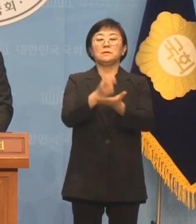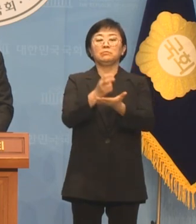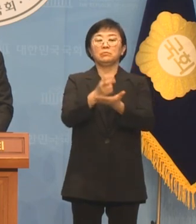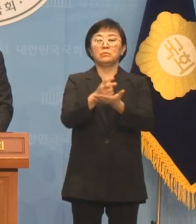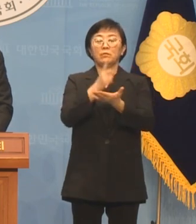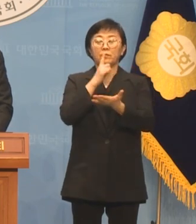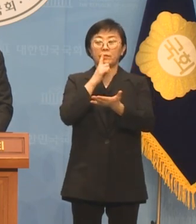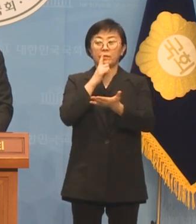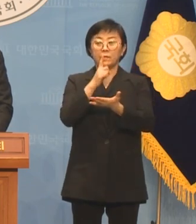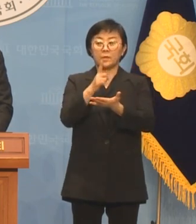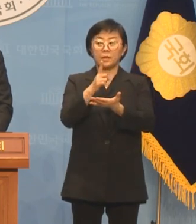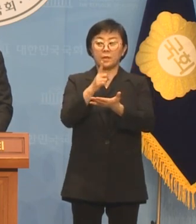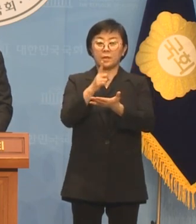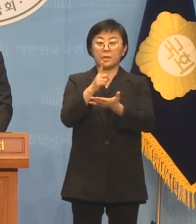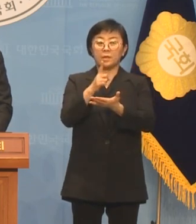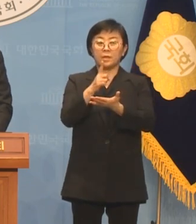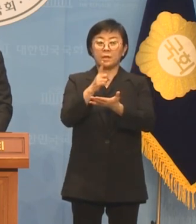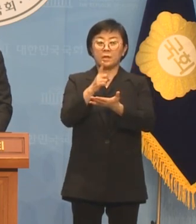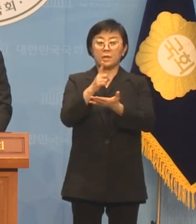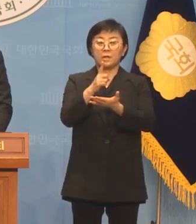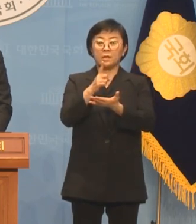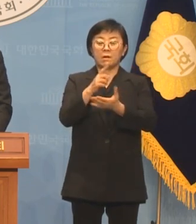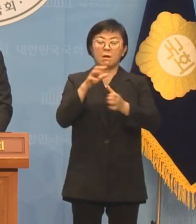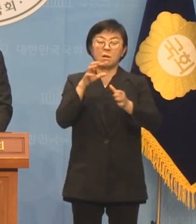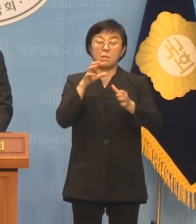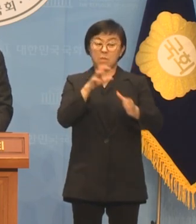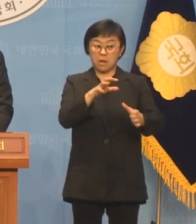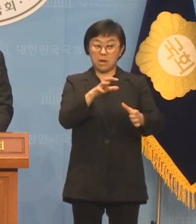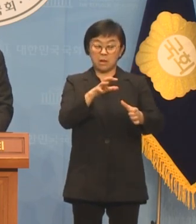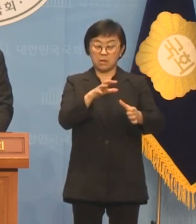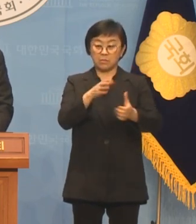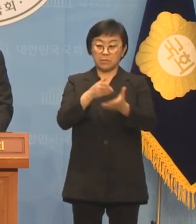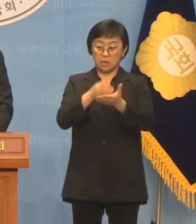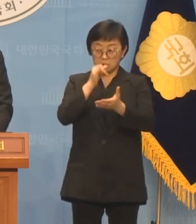이렇게 사실상 압박용 언론 플레이를